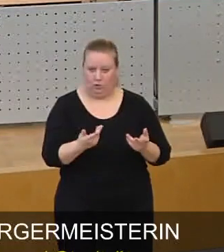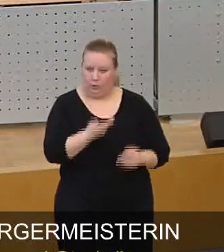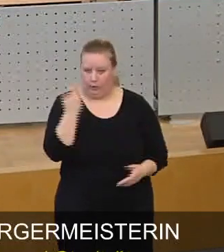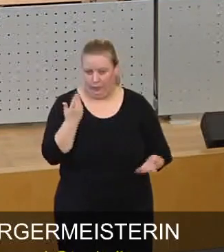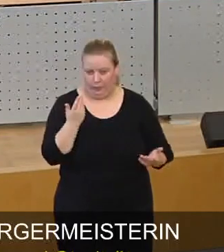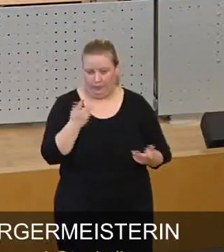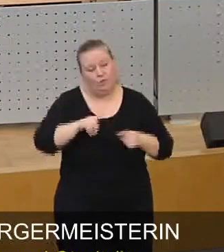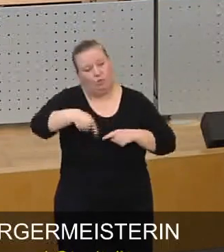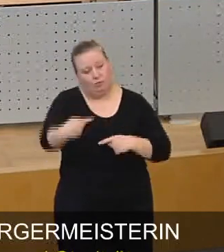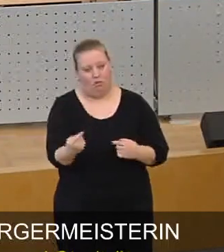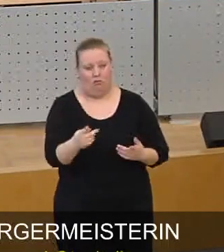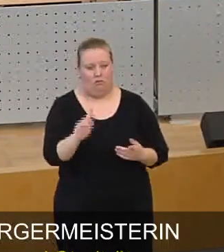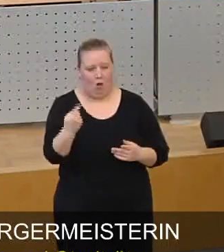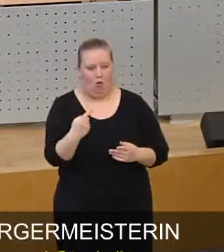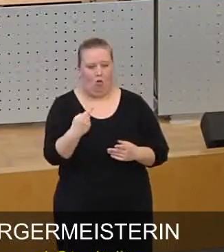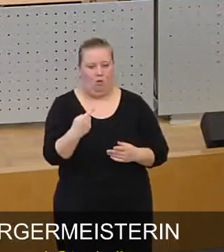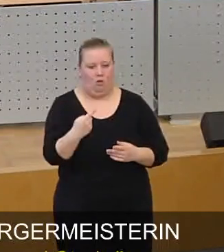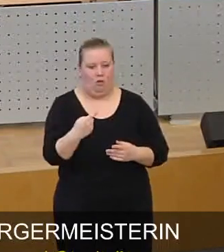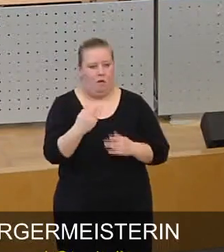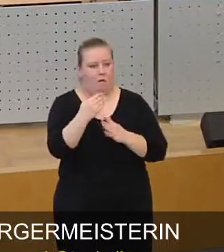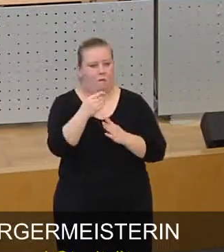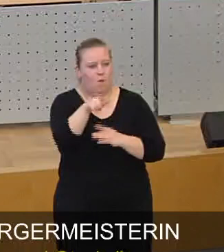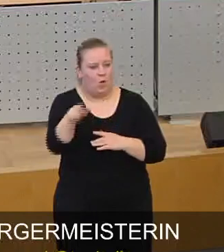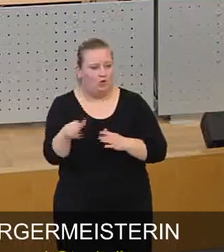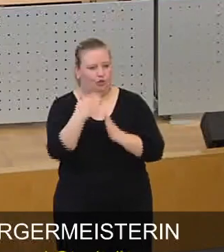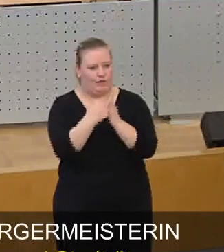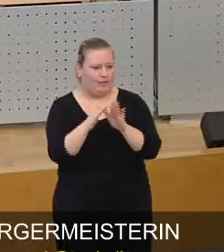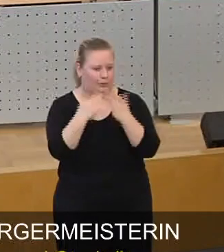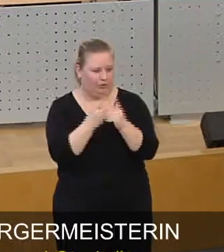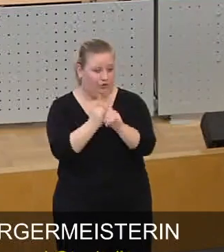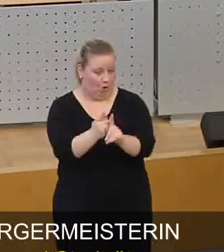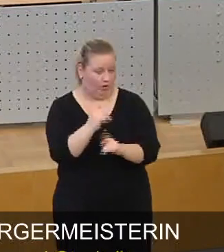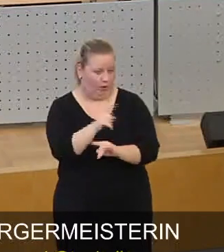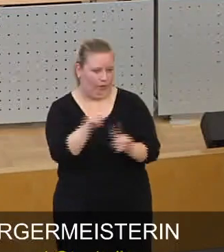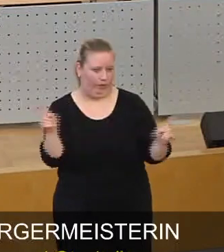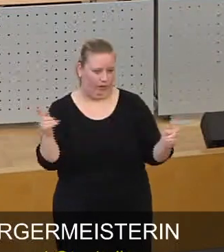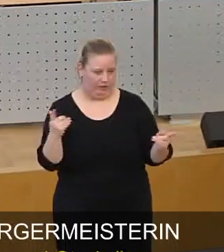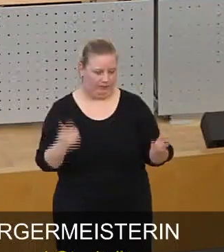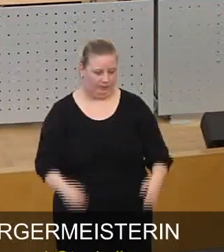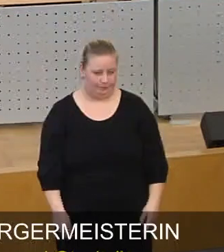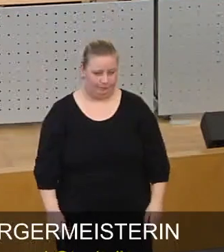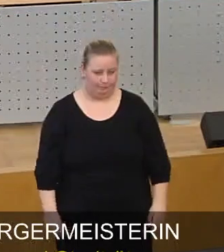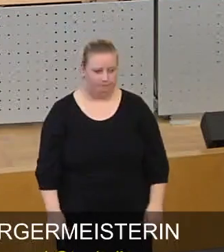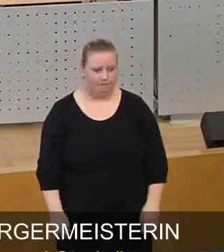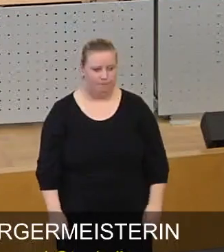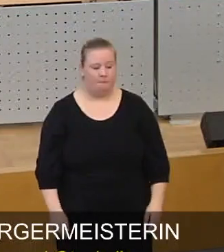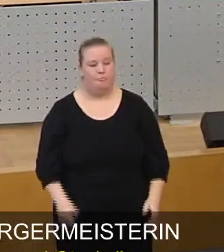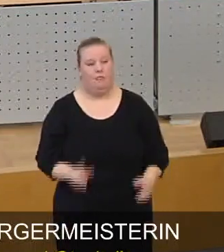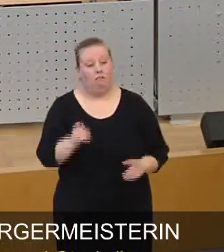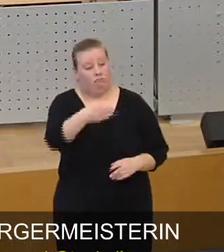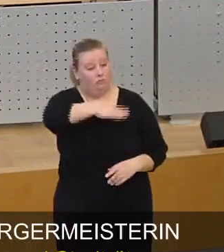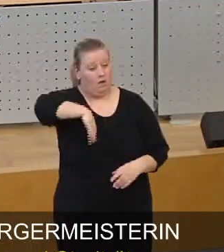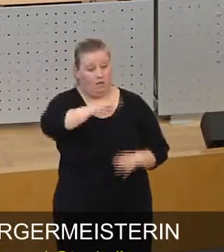und eben auch dem BGB, dem bürgerlichen Gesetzbuch und dessen Vorschriften folgt.